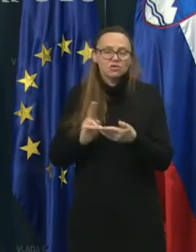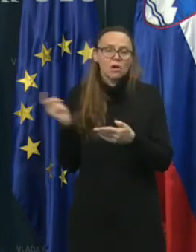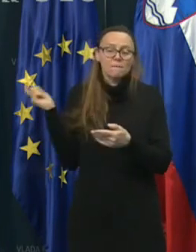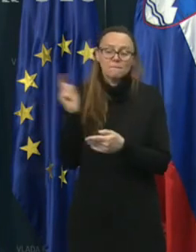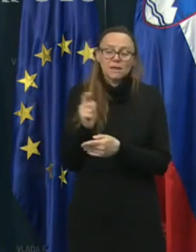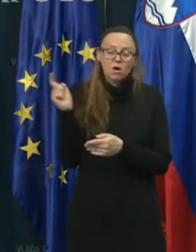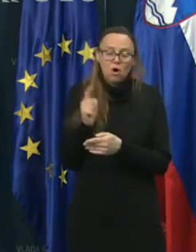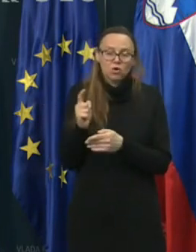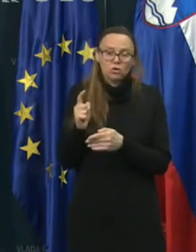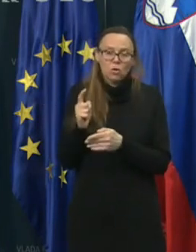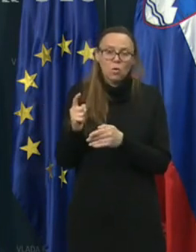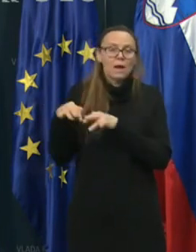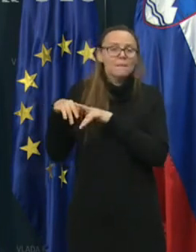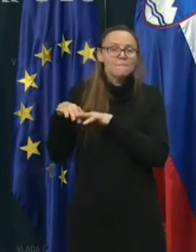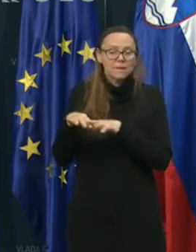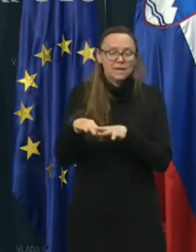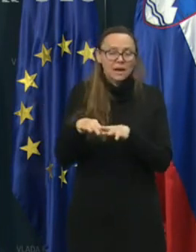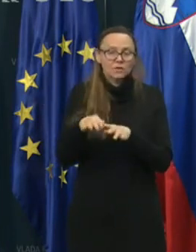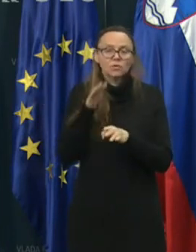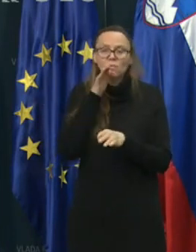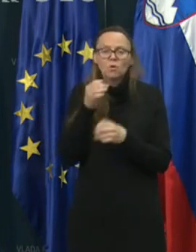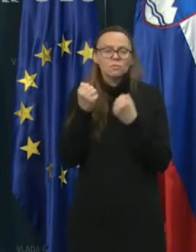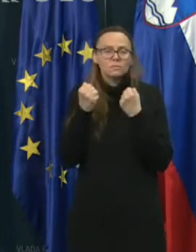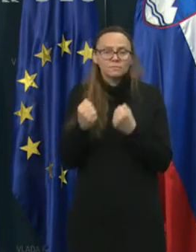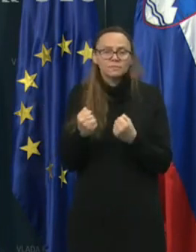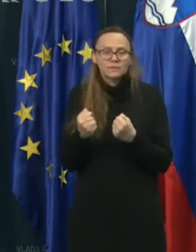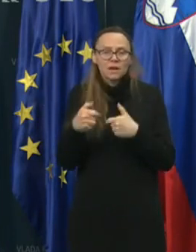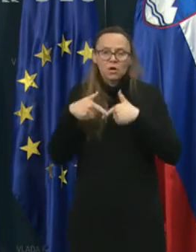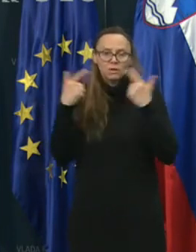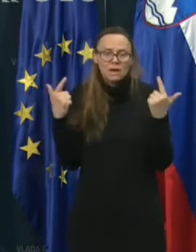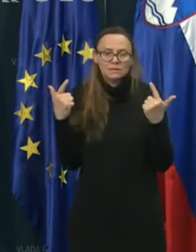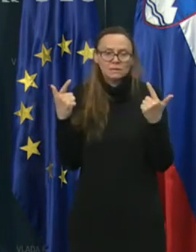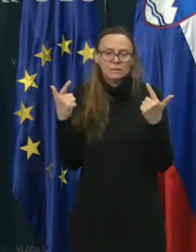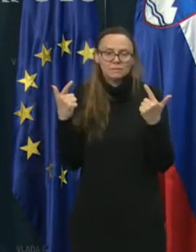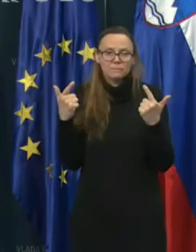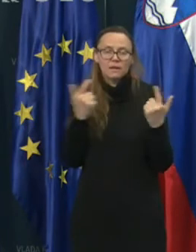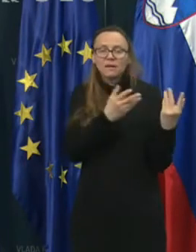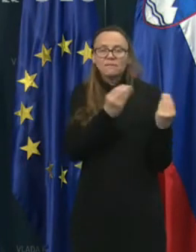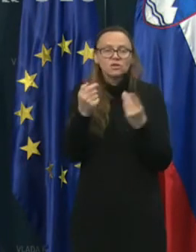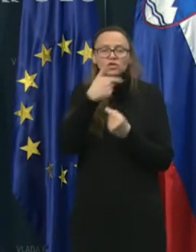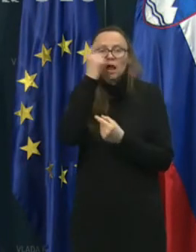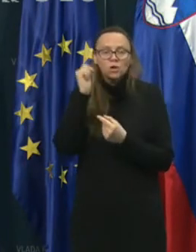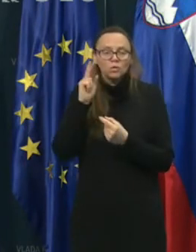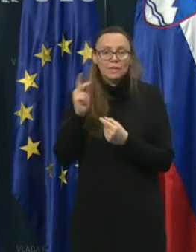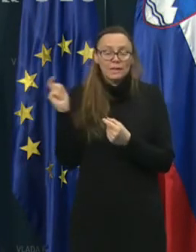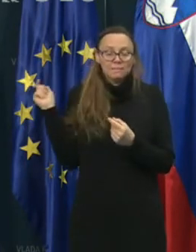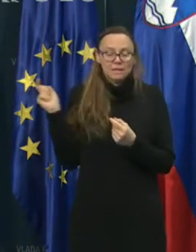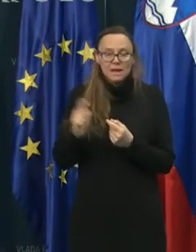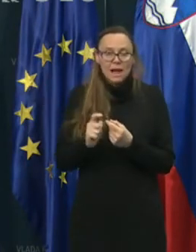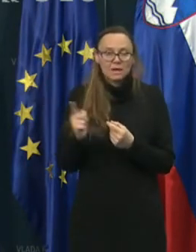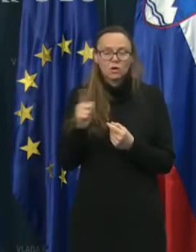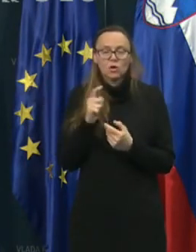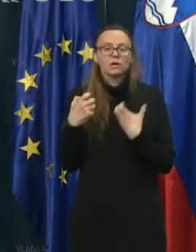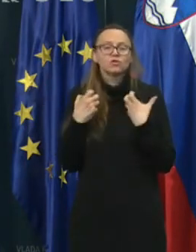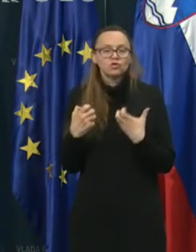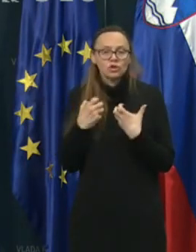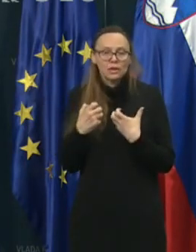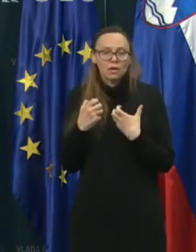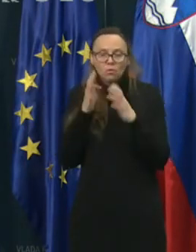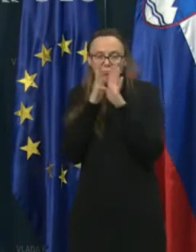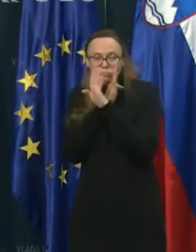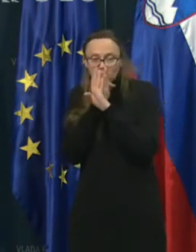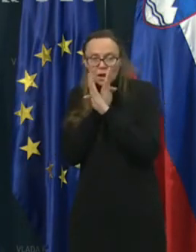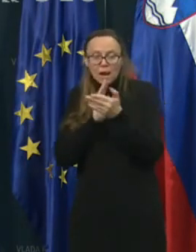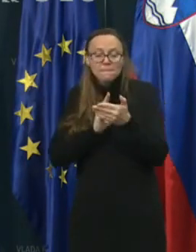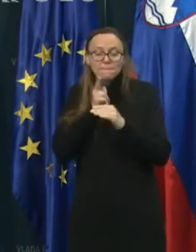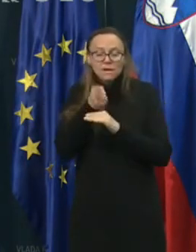prihodov migrantov. Bom zelo jasen. Večina ljudi, ki prihajajo in želijo ilegalno